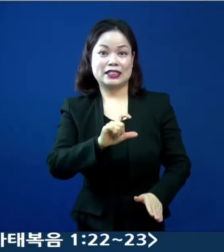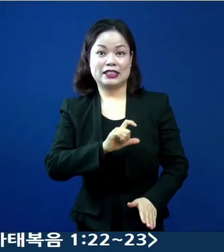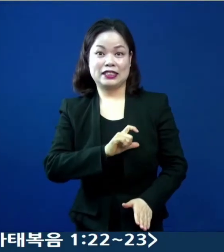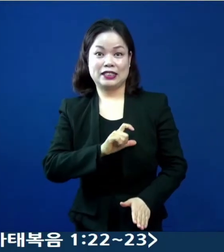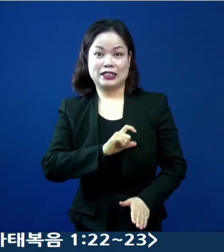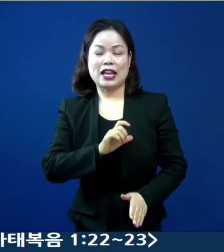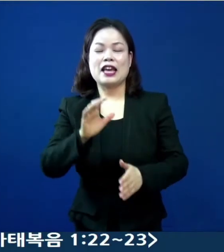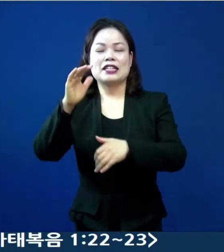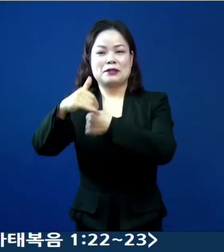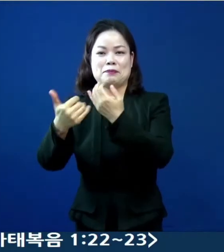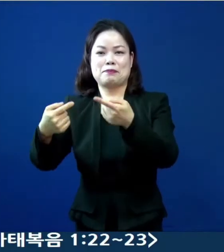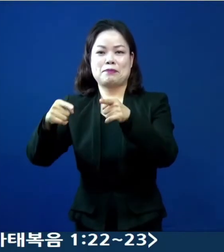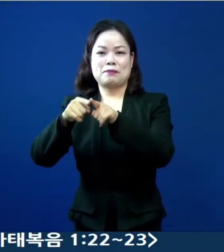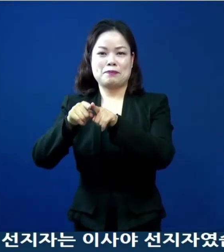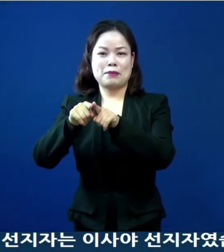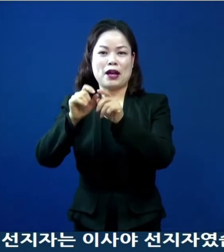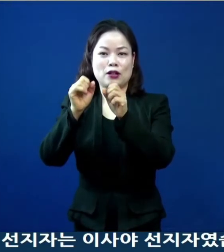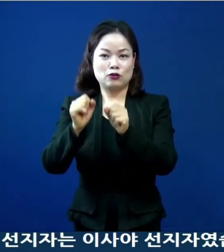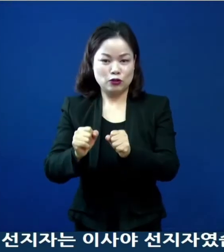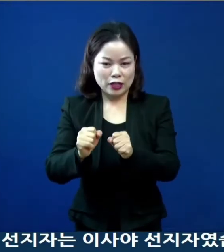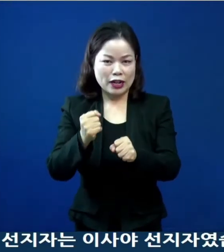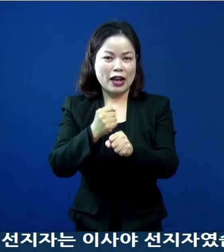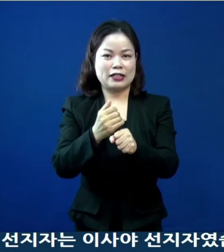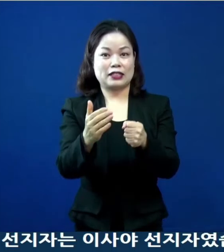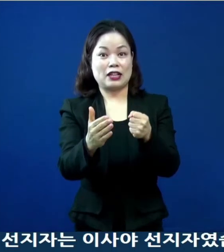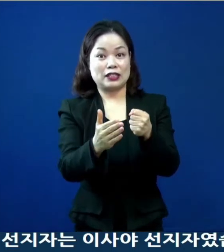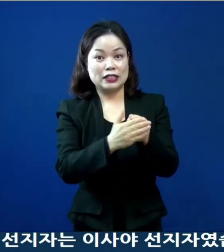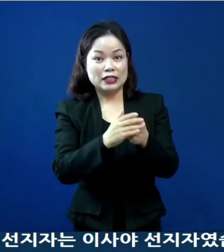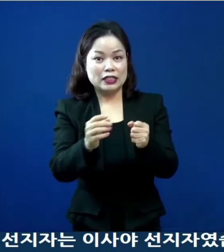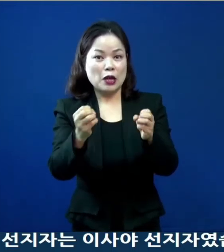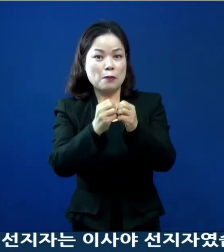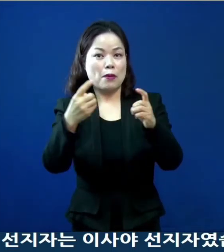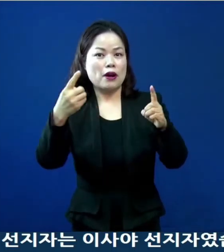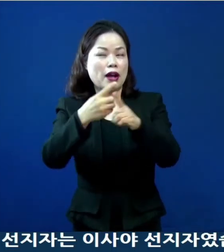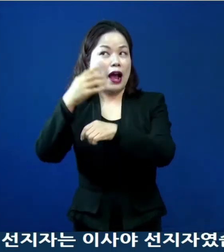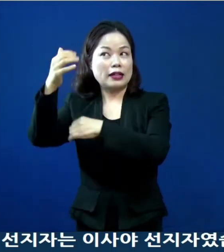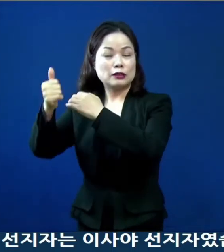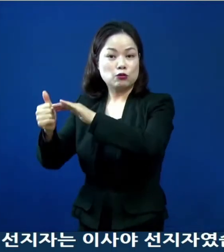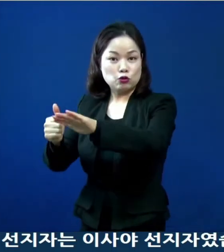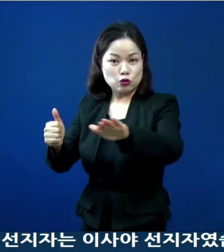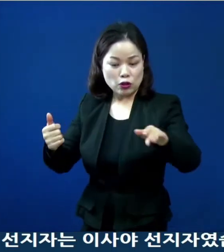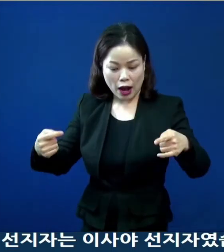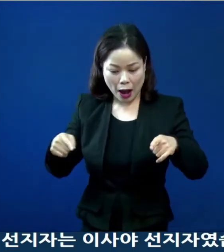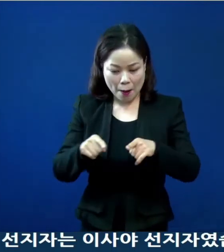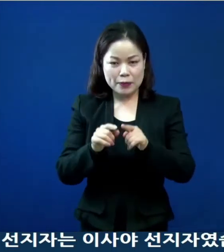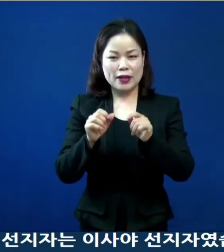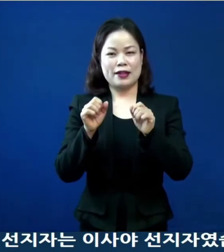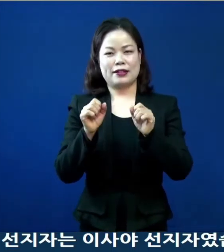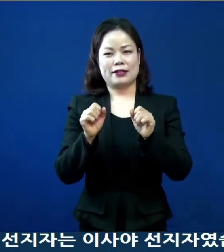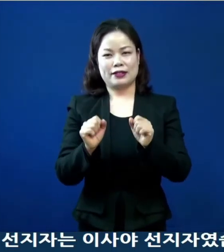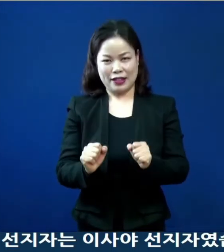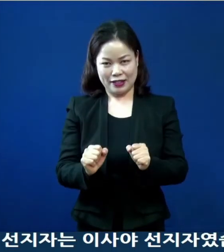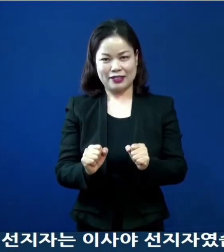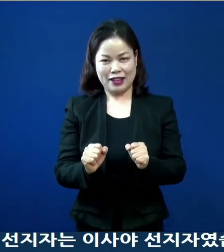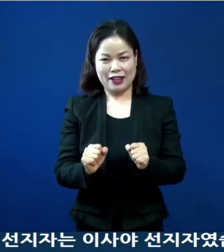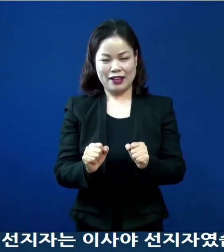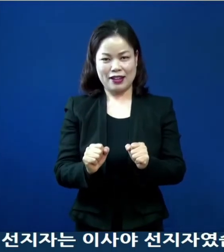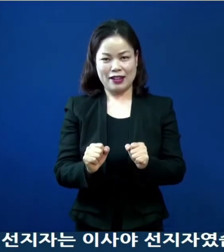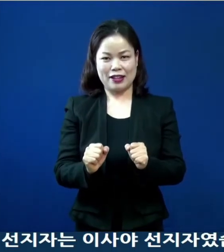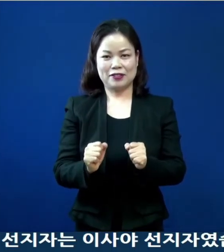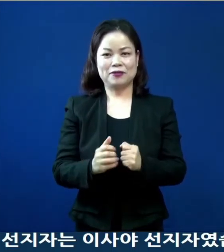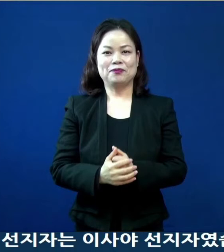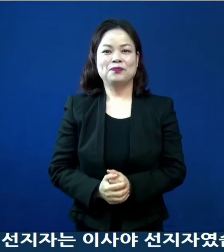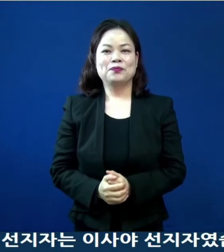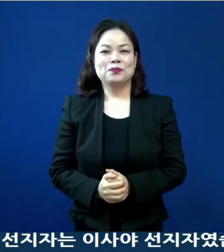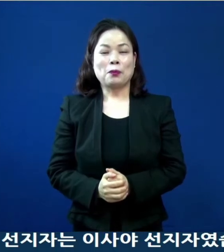이름을 임마누엘이라 하리라 하셨으니 이를 번역한즉 하나님이 우리와 함께 계시다